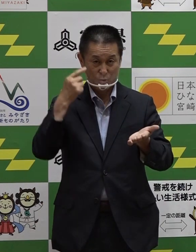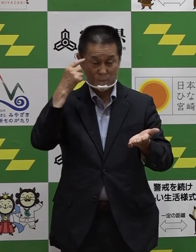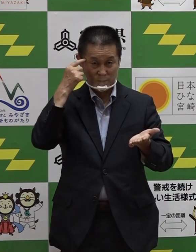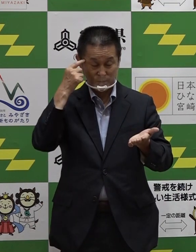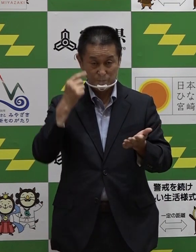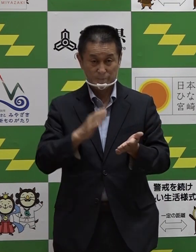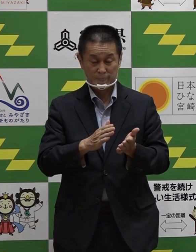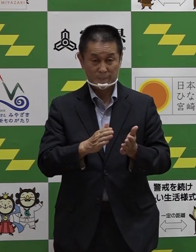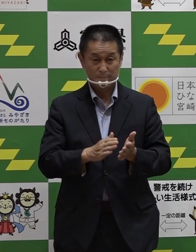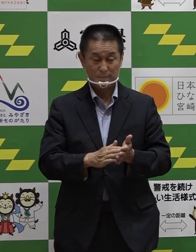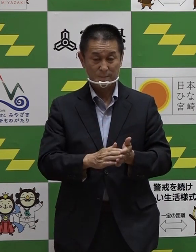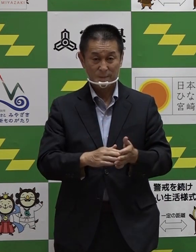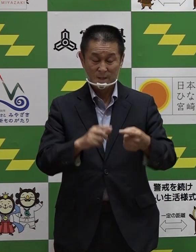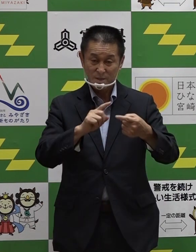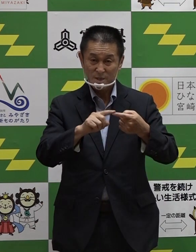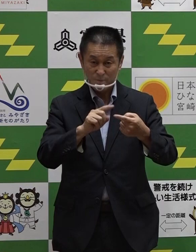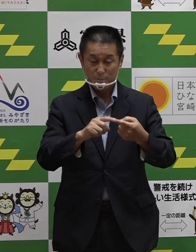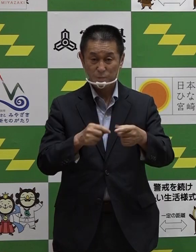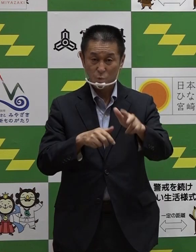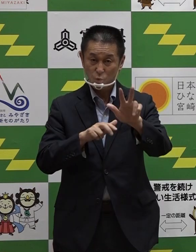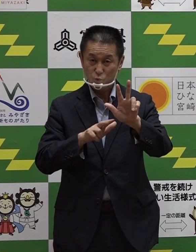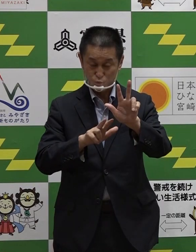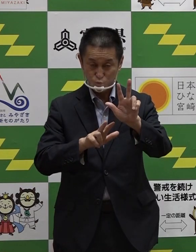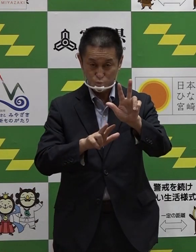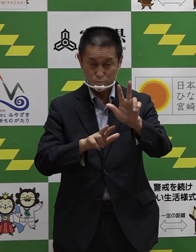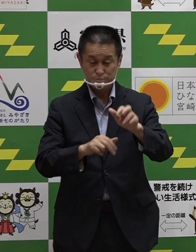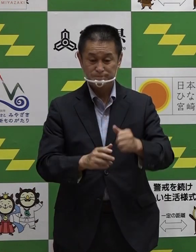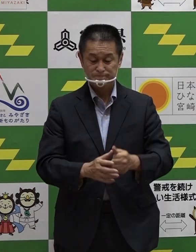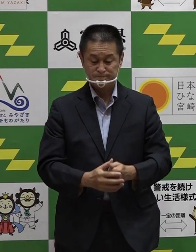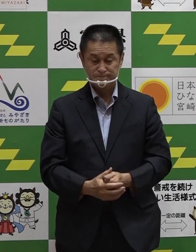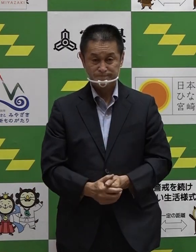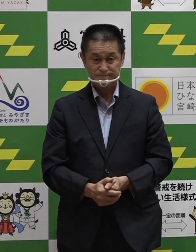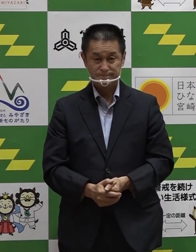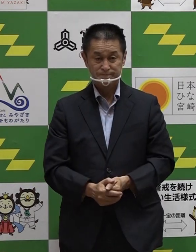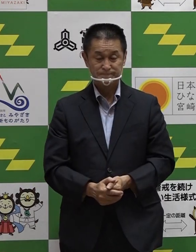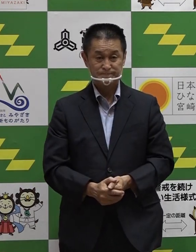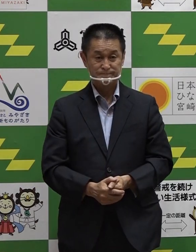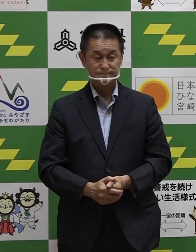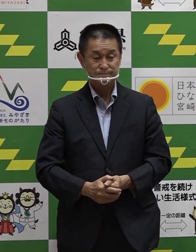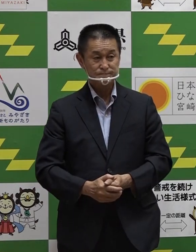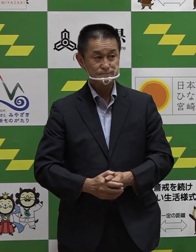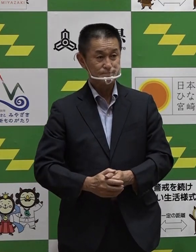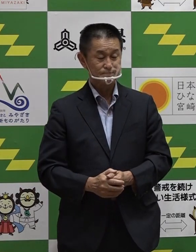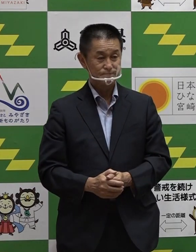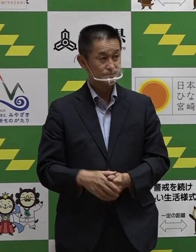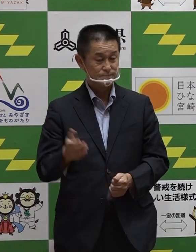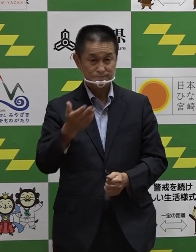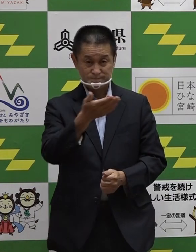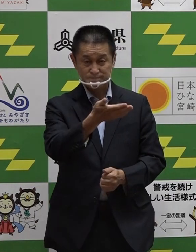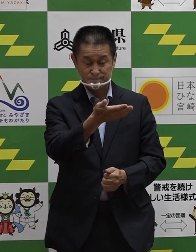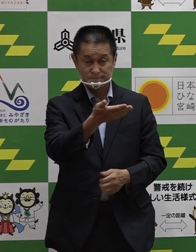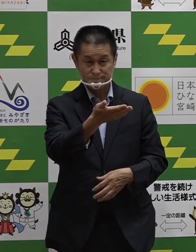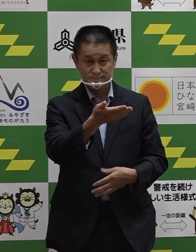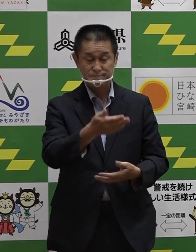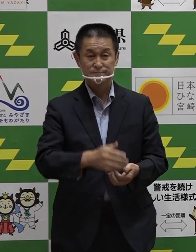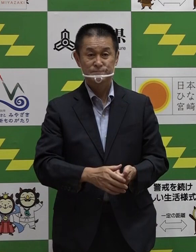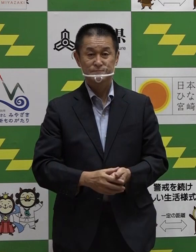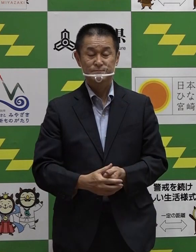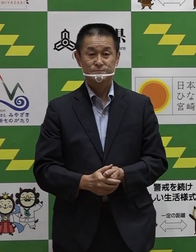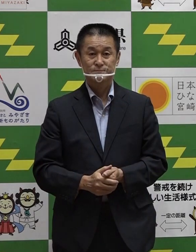なお、1点目のルール、についてでありますが、まず、こうした形